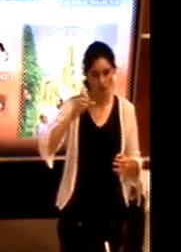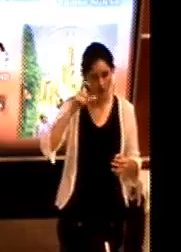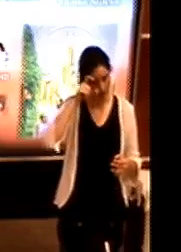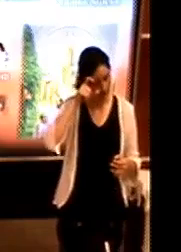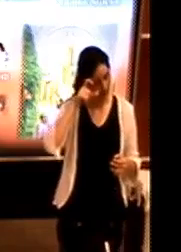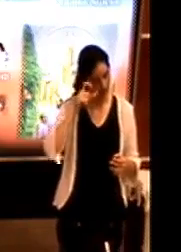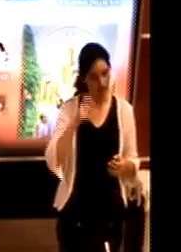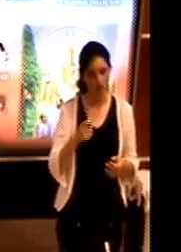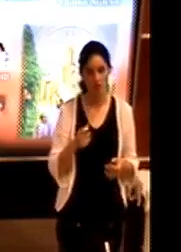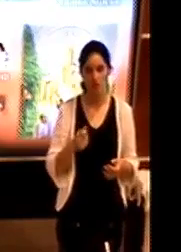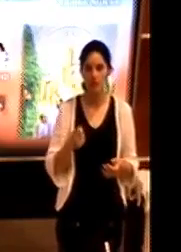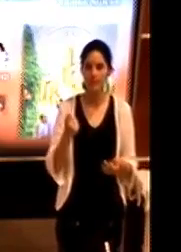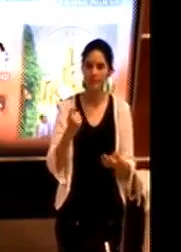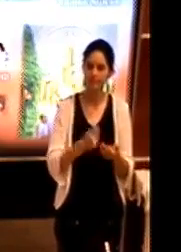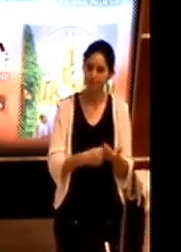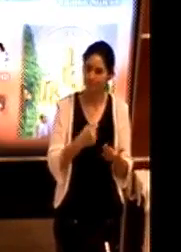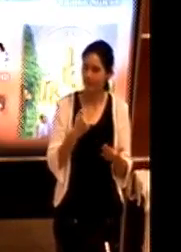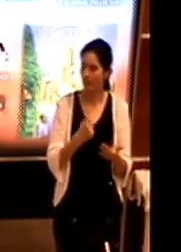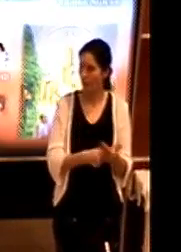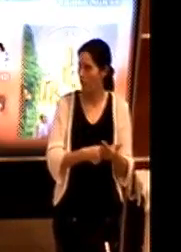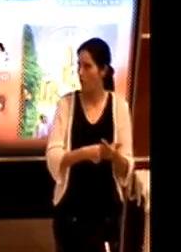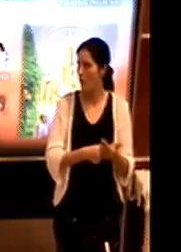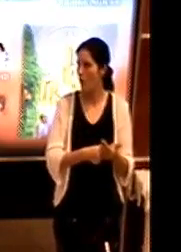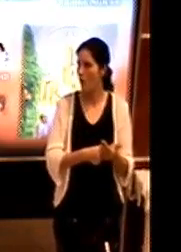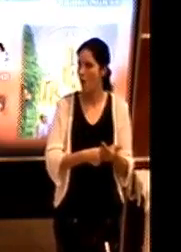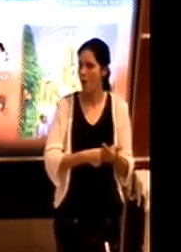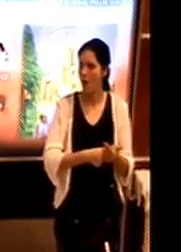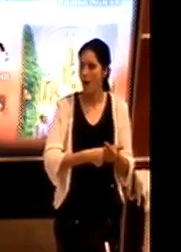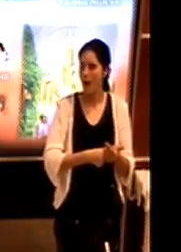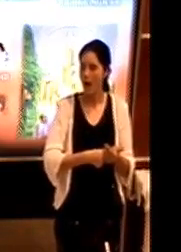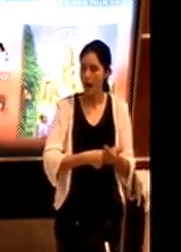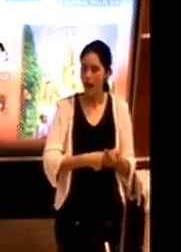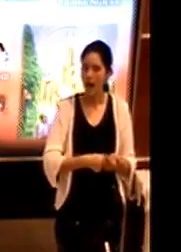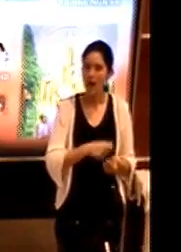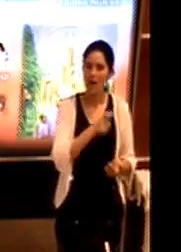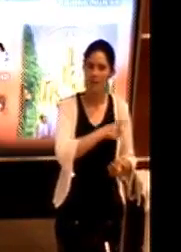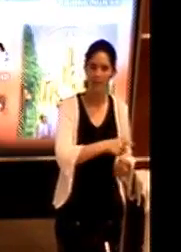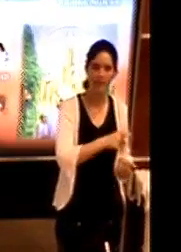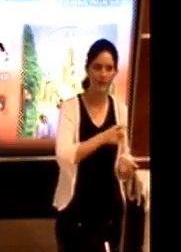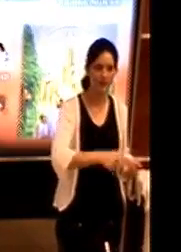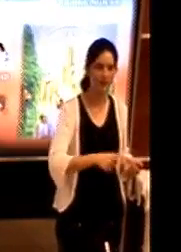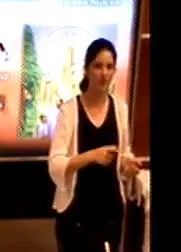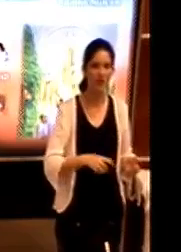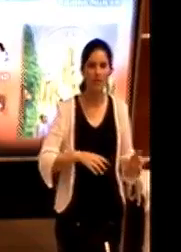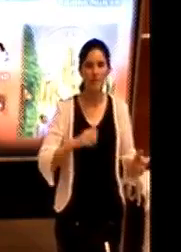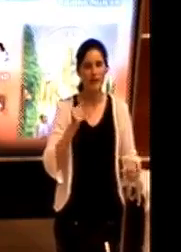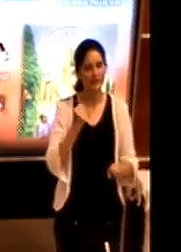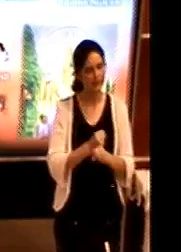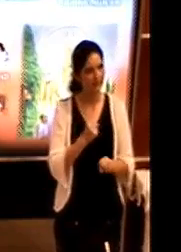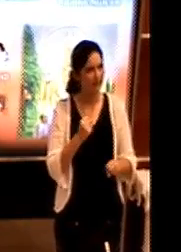poseía, pagó a la gente para que hiciera la enorme embarcación.